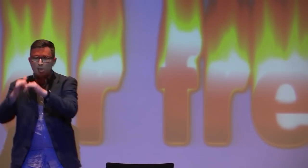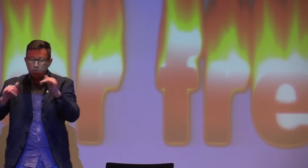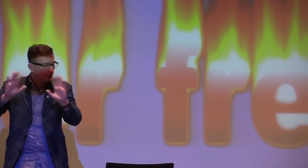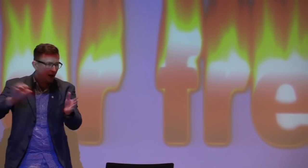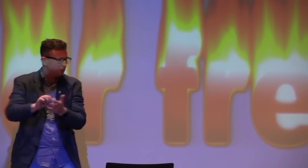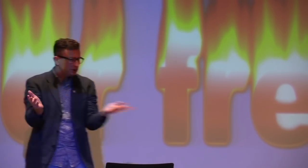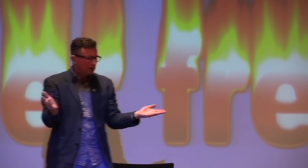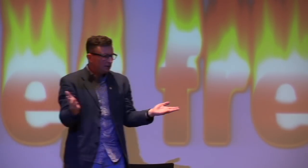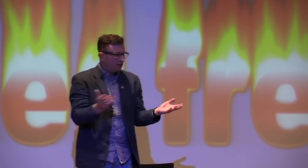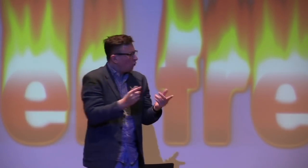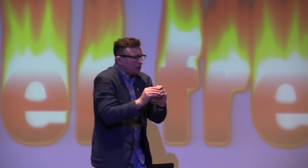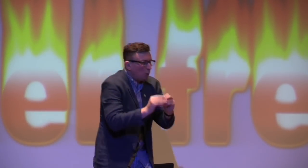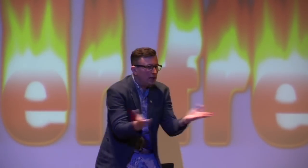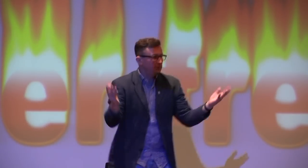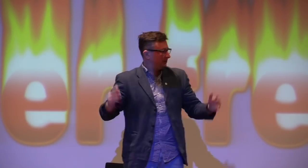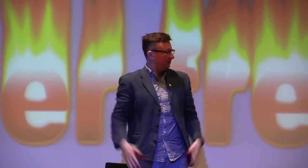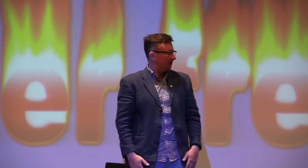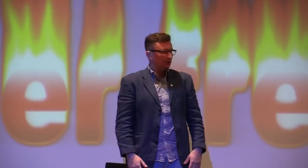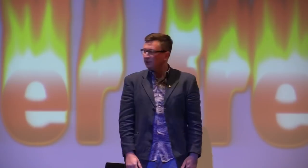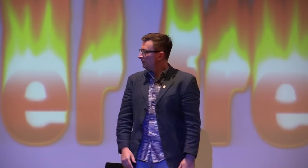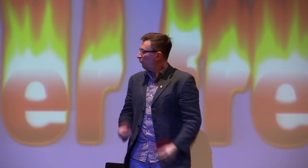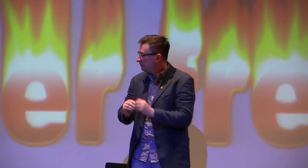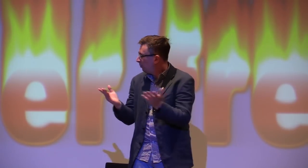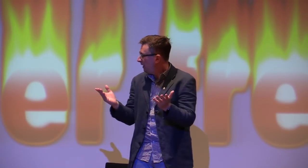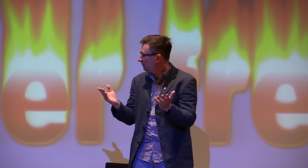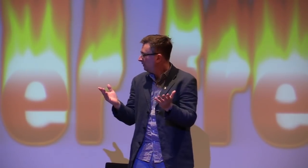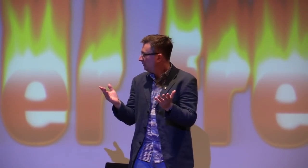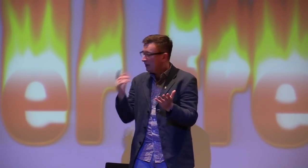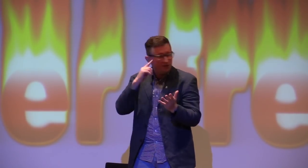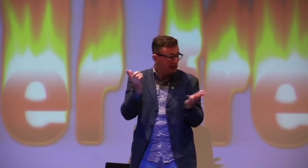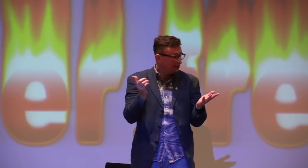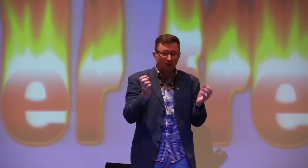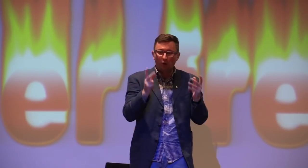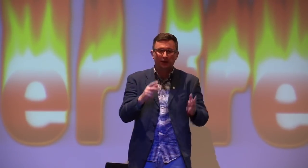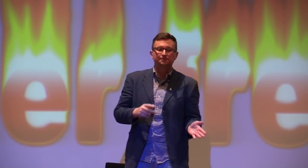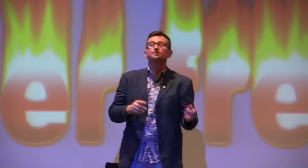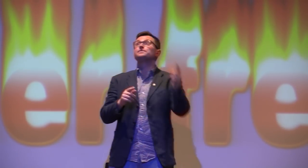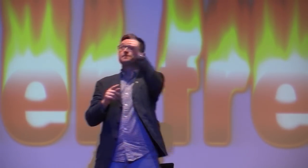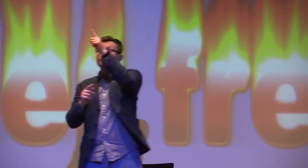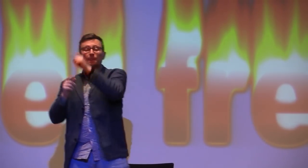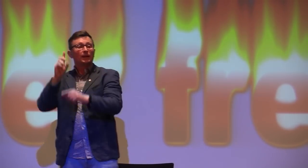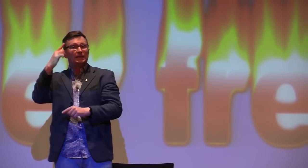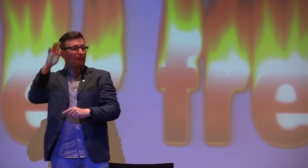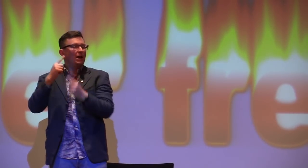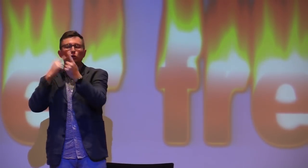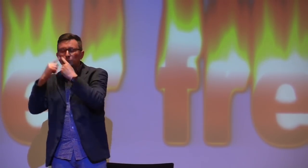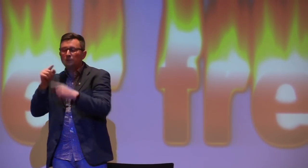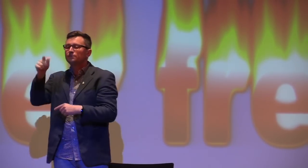Und eigentlich gab es eben auch... Und eigentlich ist ja das Geld da, man kann auch Angebote schaffen, dass zum Beispiel Übernachtung